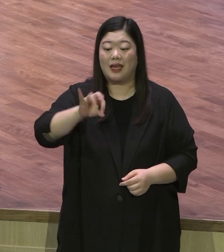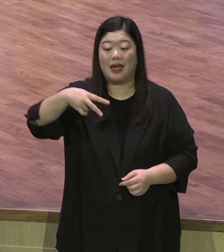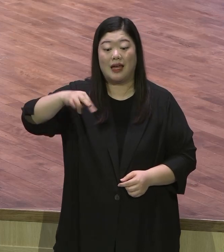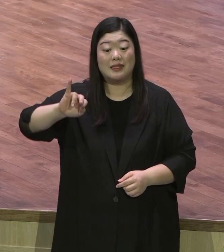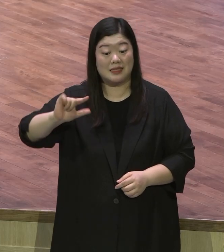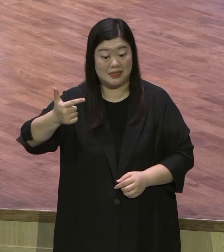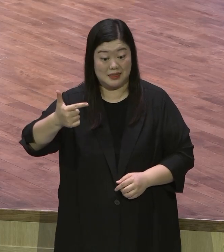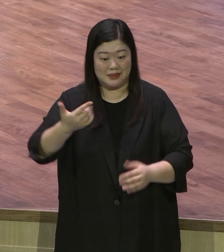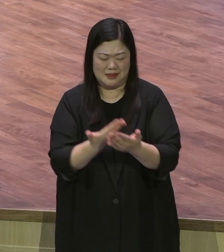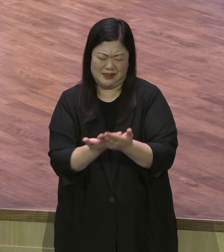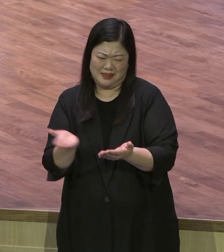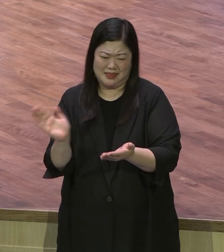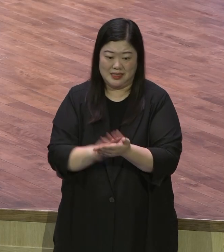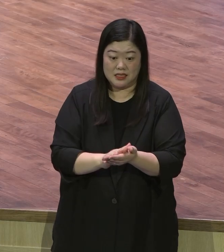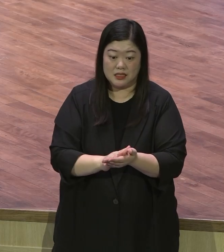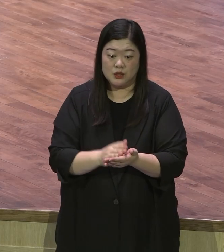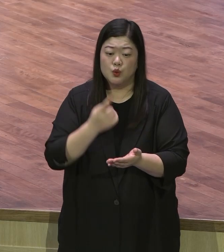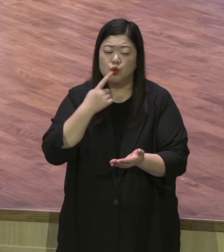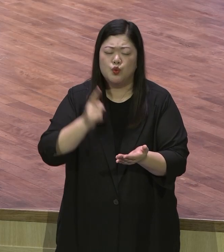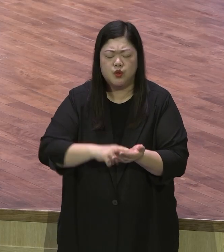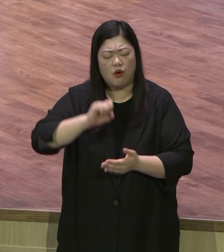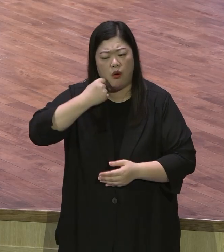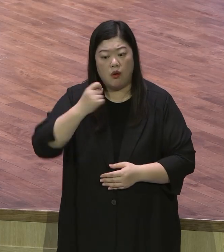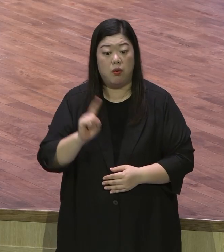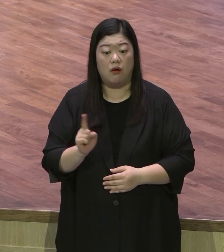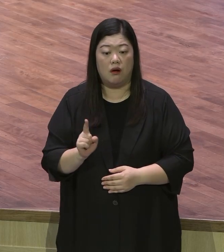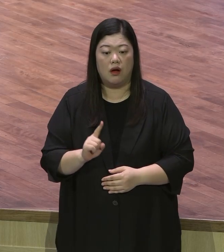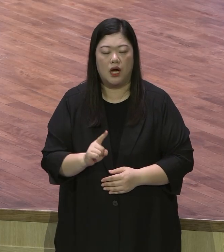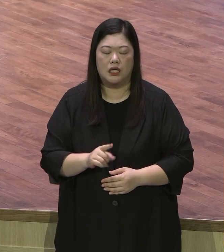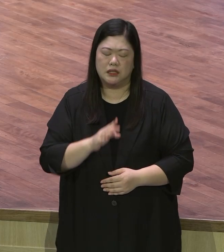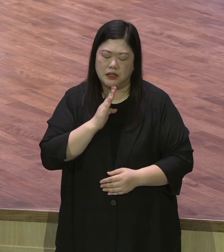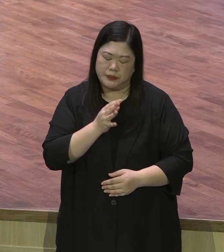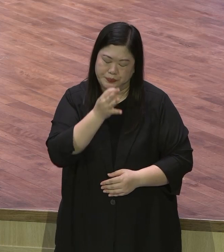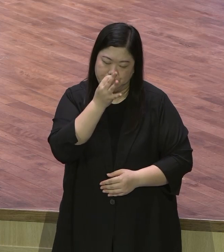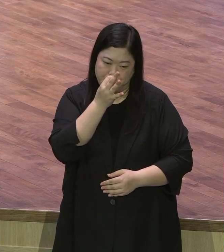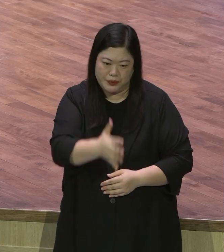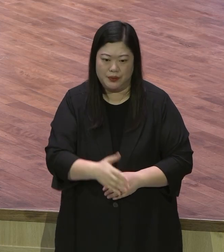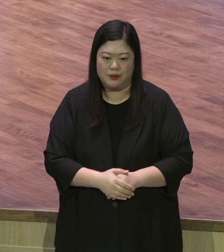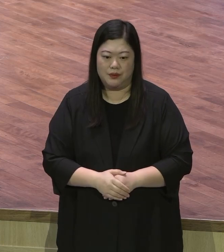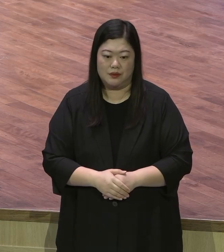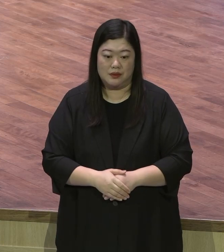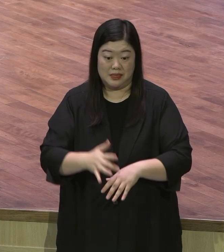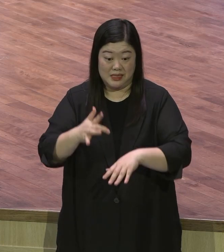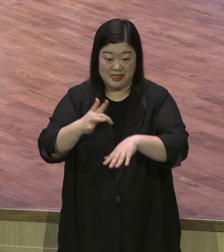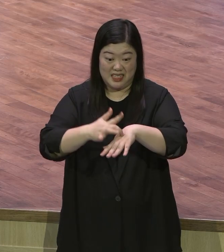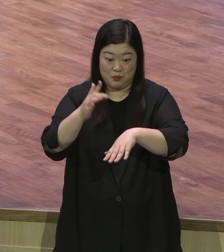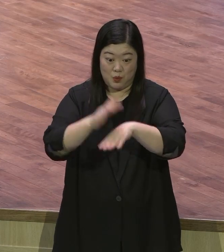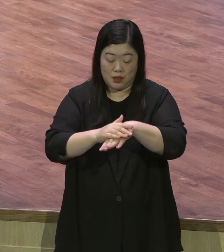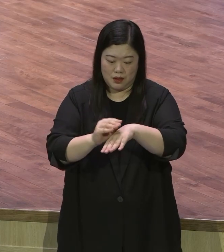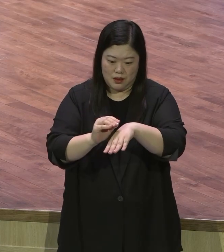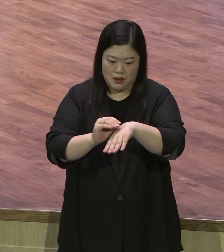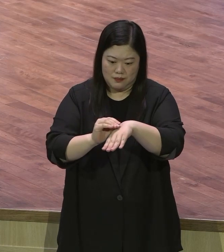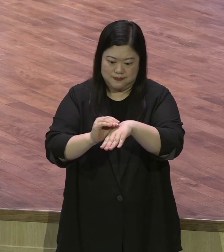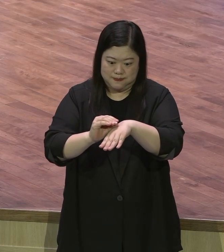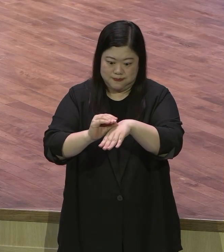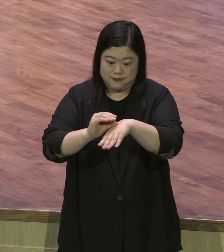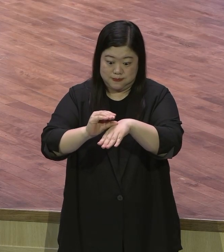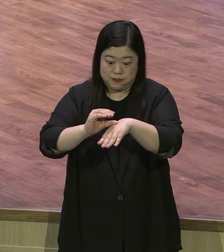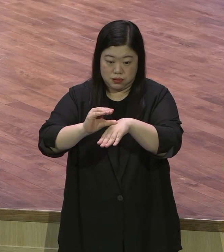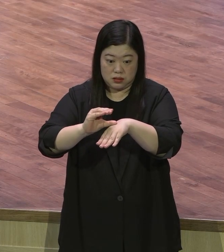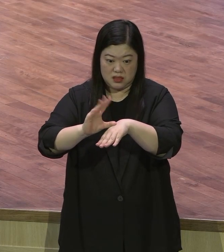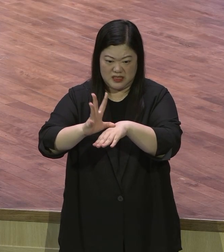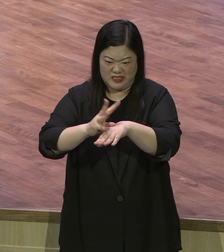그래서 이 위닝 루틴 굉장히 중요합니다. 이기는 자의 습관이 중요합니다. 성공자는 다릅니다. 습관이